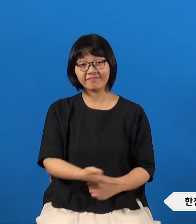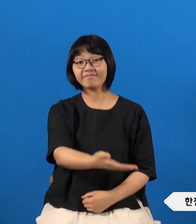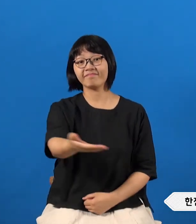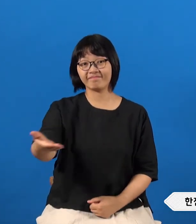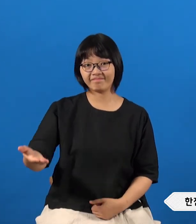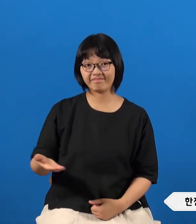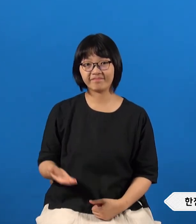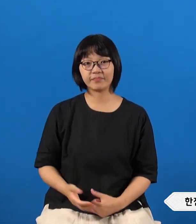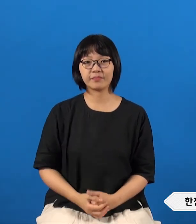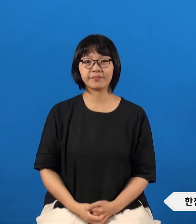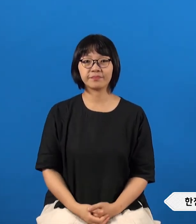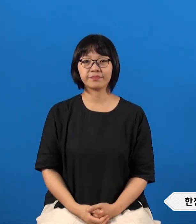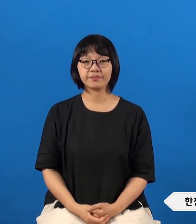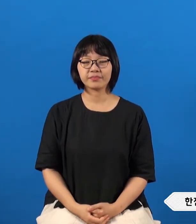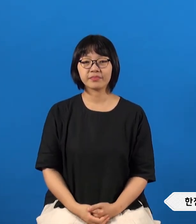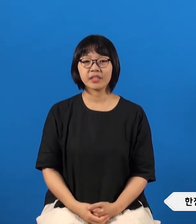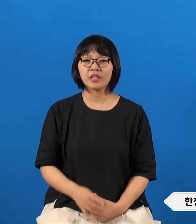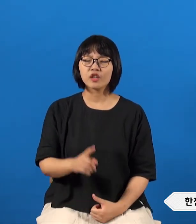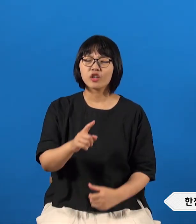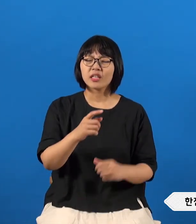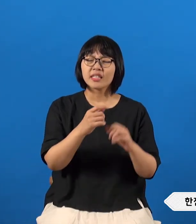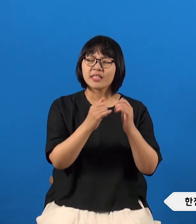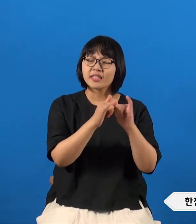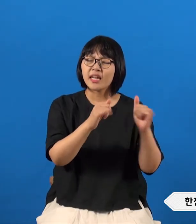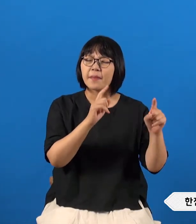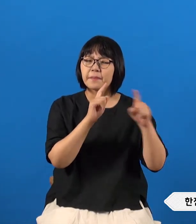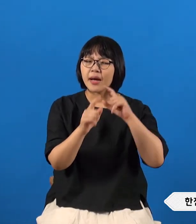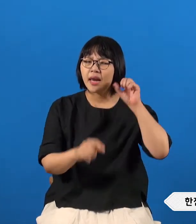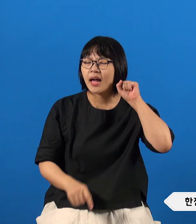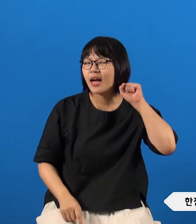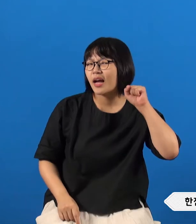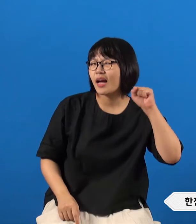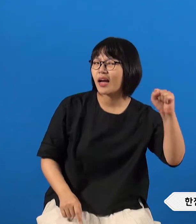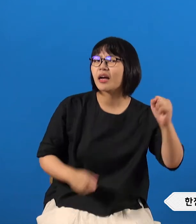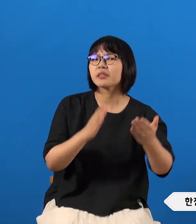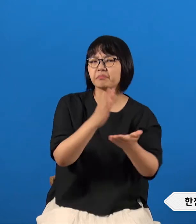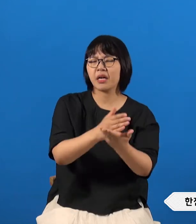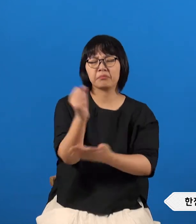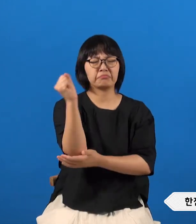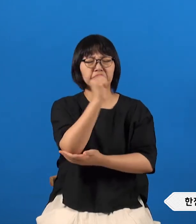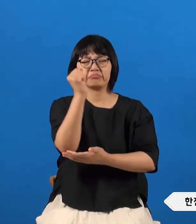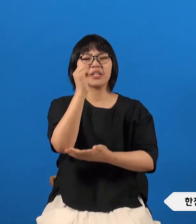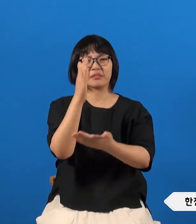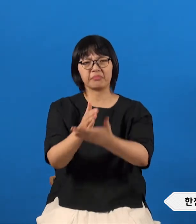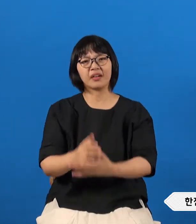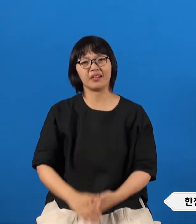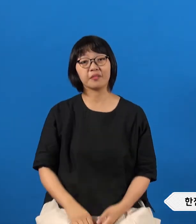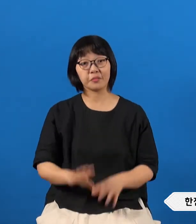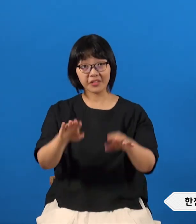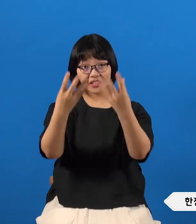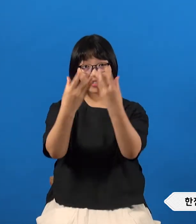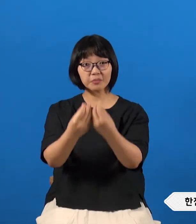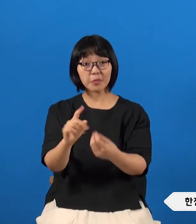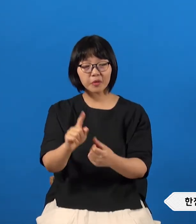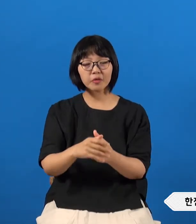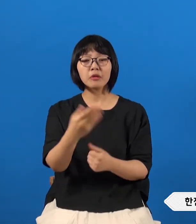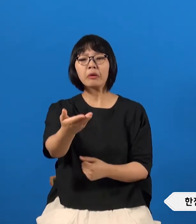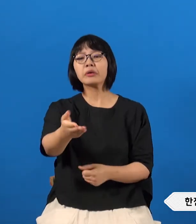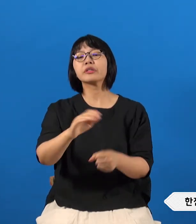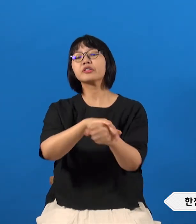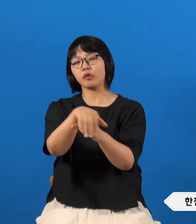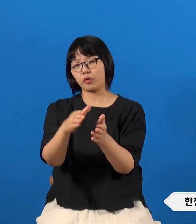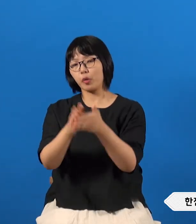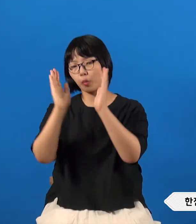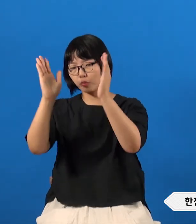그래서 여러분, 누가 무슨 소리를 해도 흔들리지 마셔야 됩니다. 당신